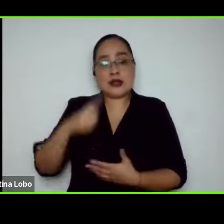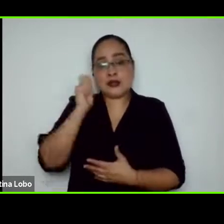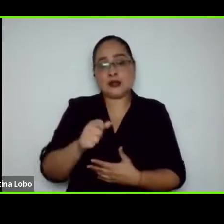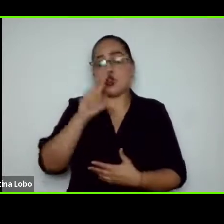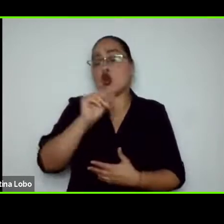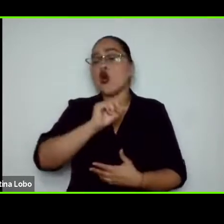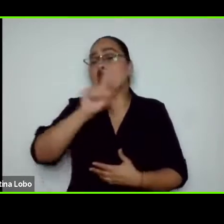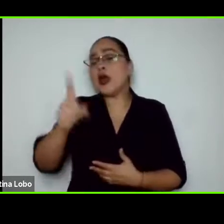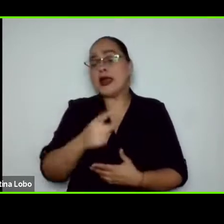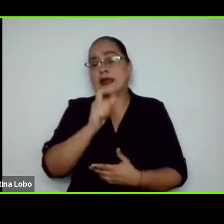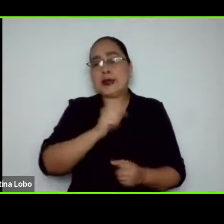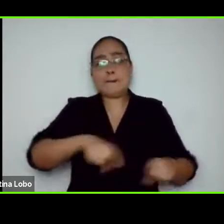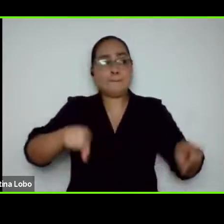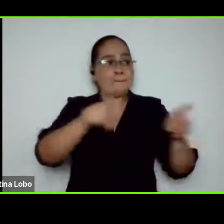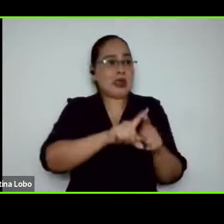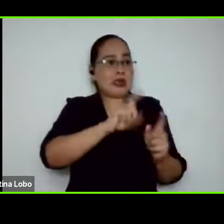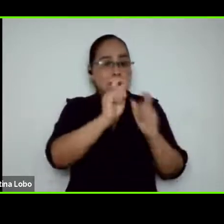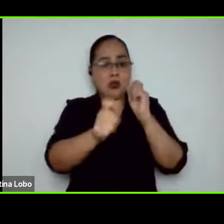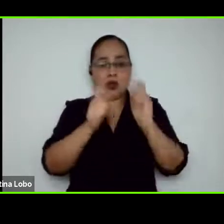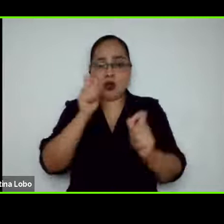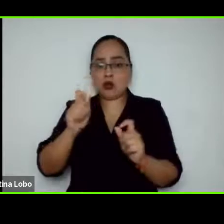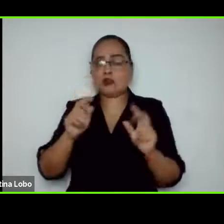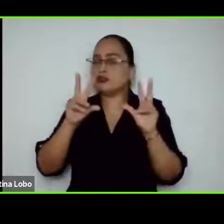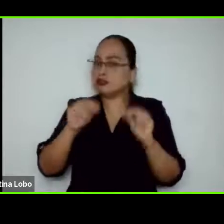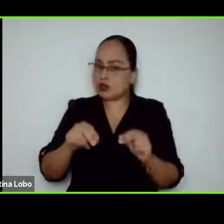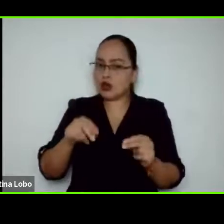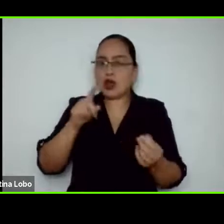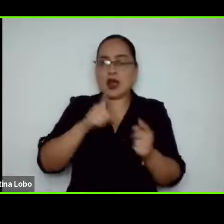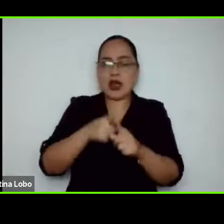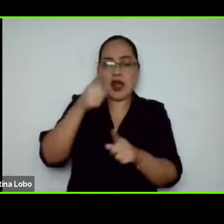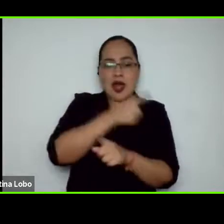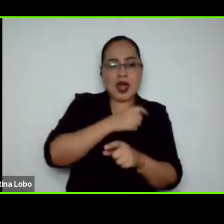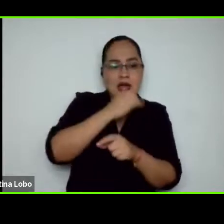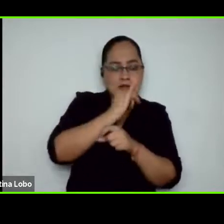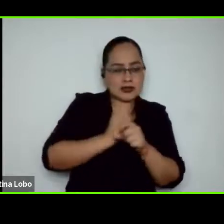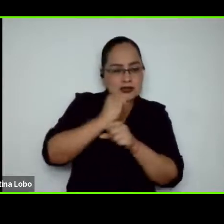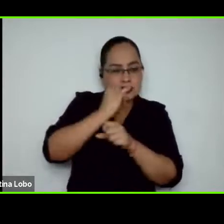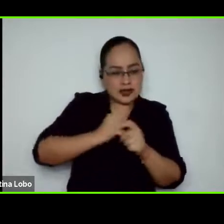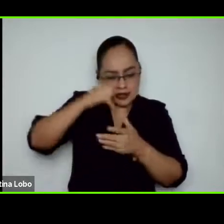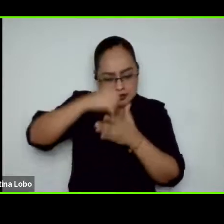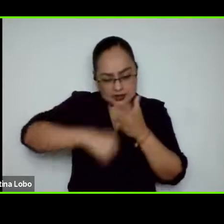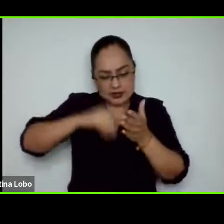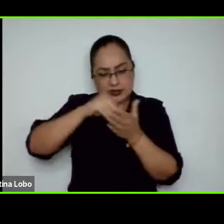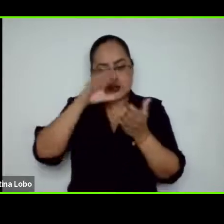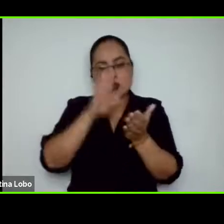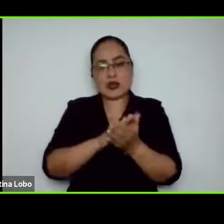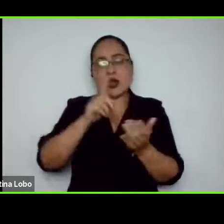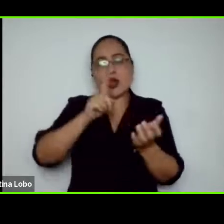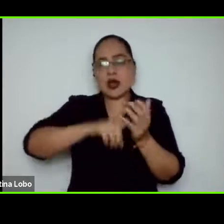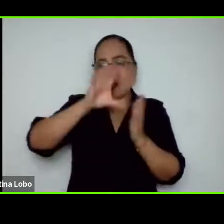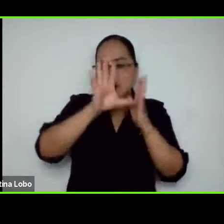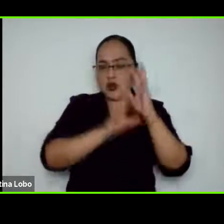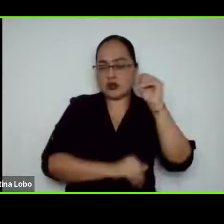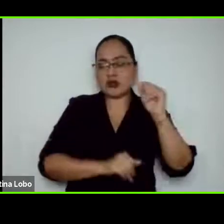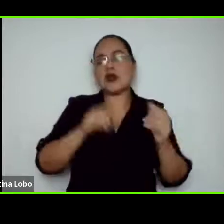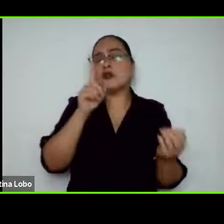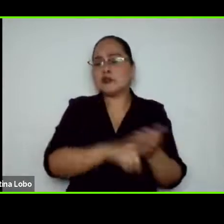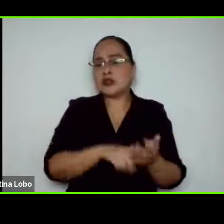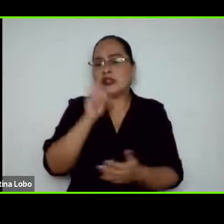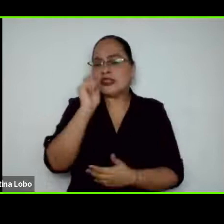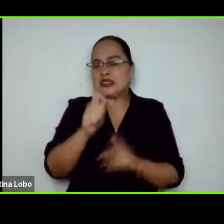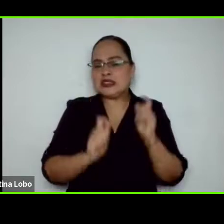significado, han sido exploradas ya mucho antes de que estuvieran previstas en la Constitución mexicana sobre qué es lo que implican,